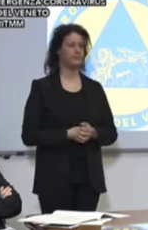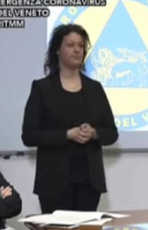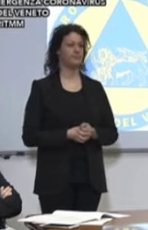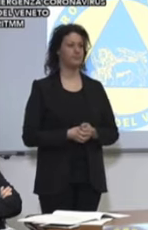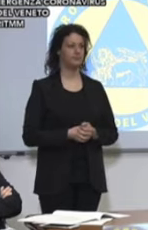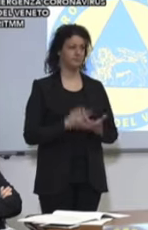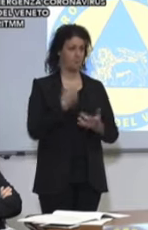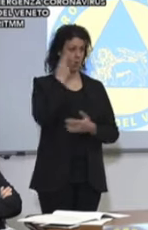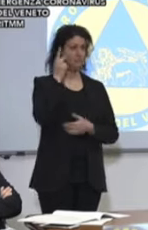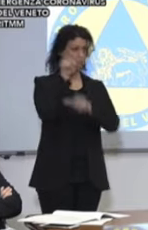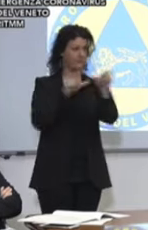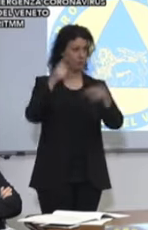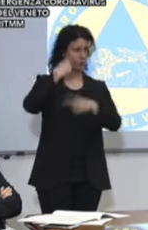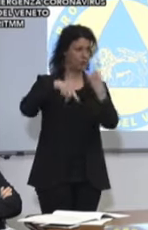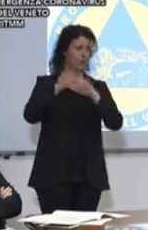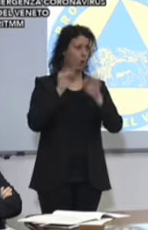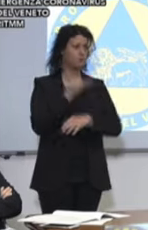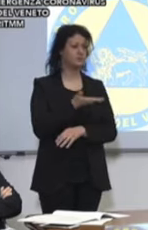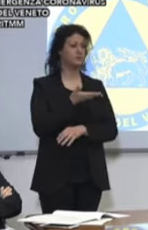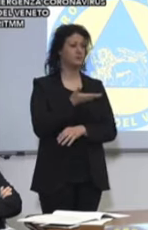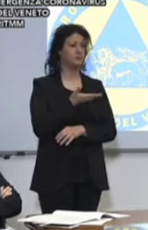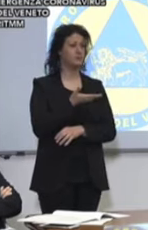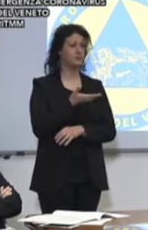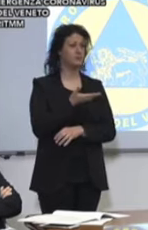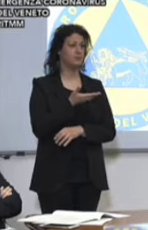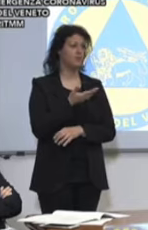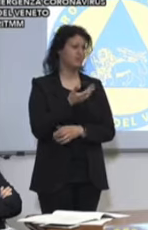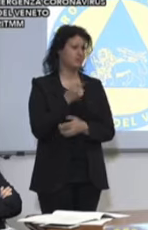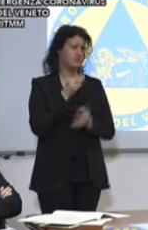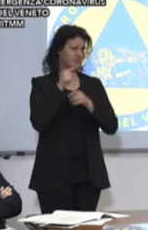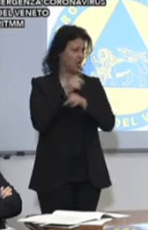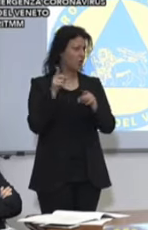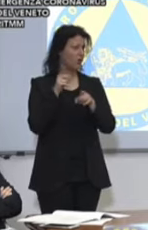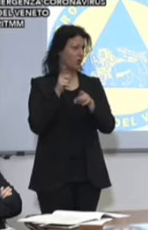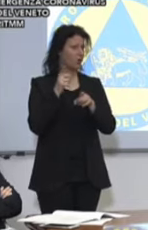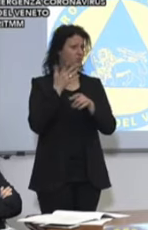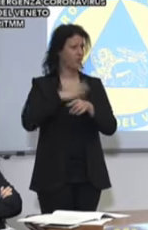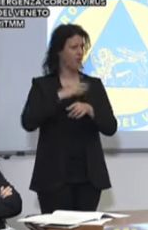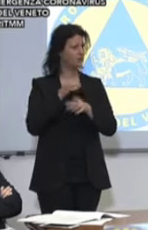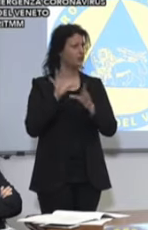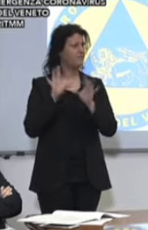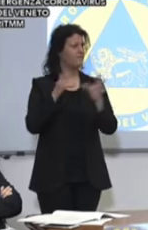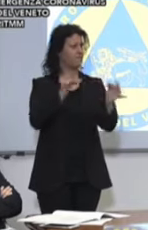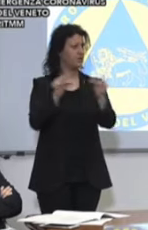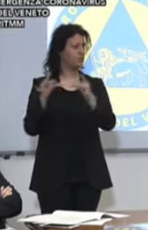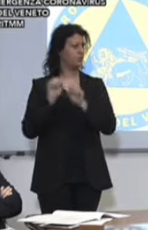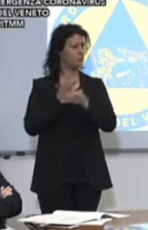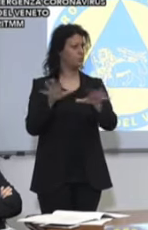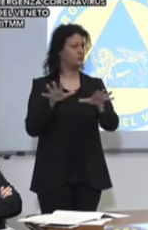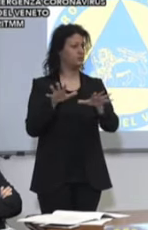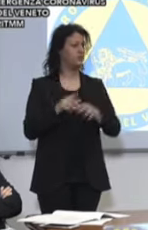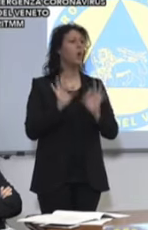C'è gente che gira per strada così, vuol dire cacciatore di virus, e non serve neanche così.